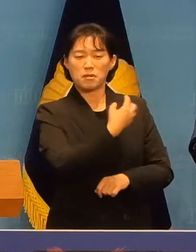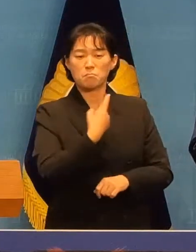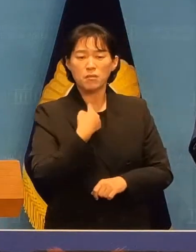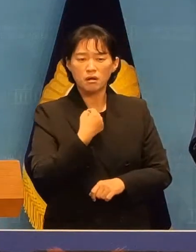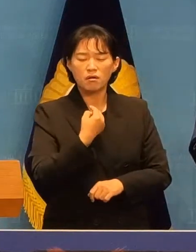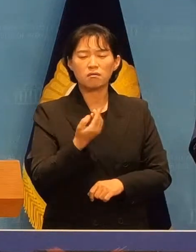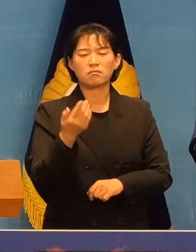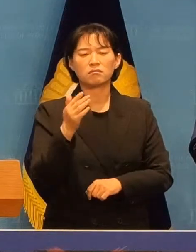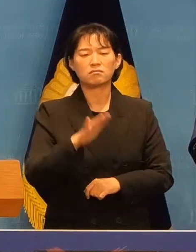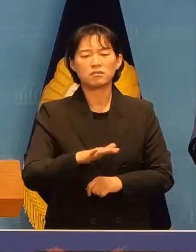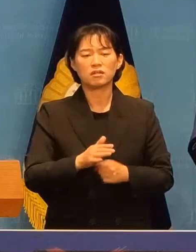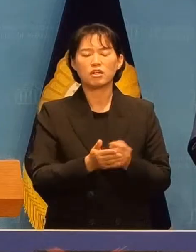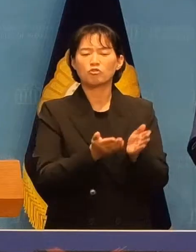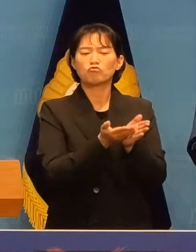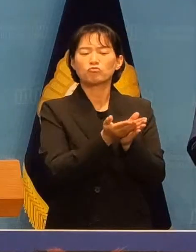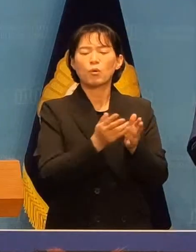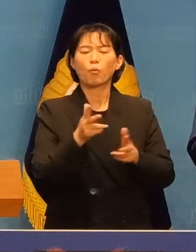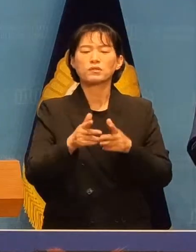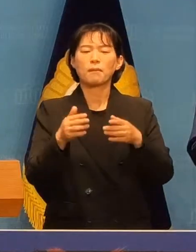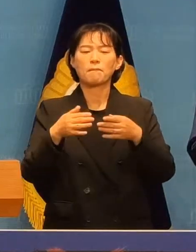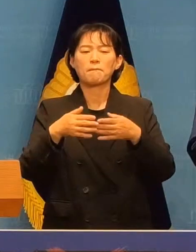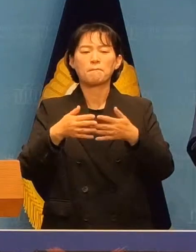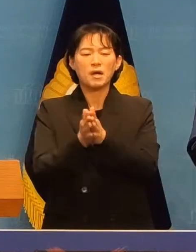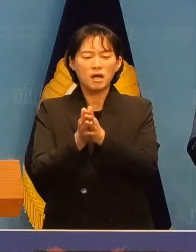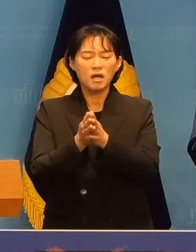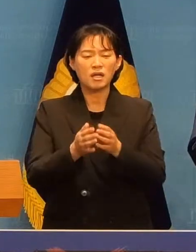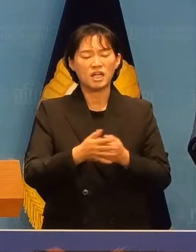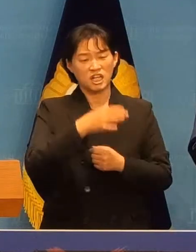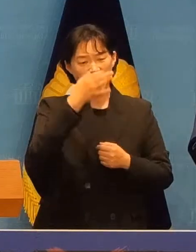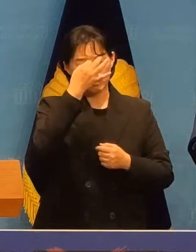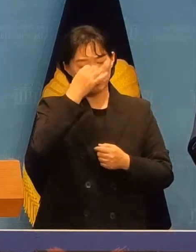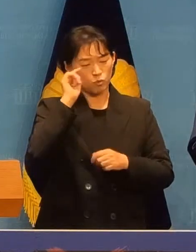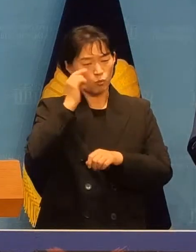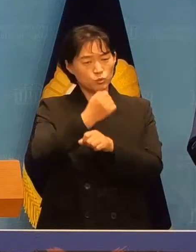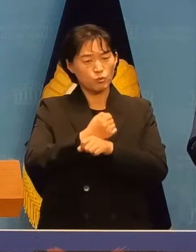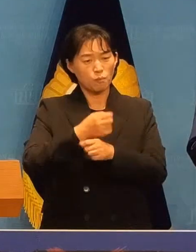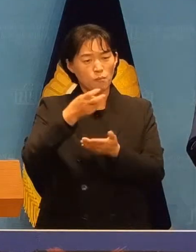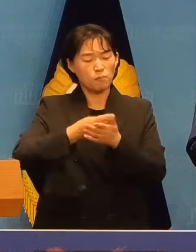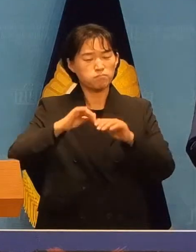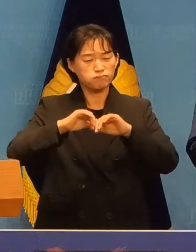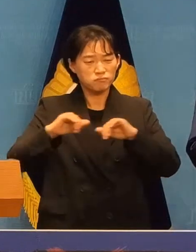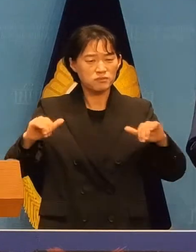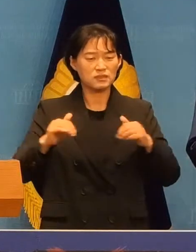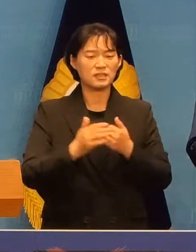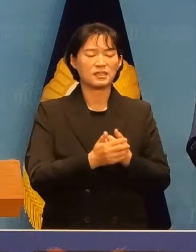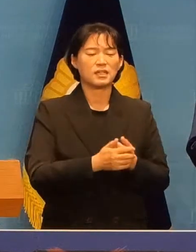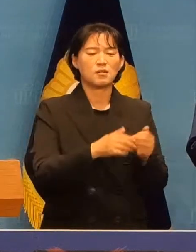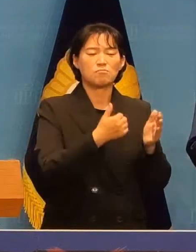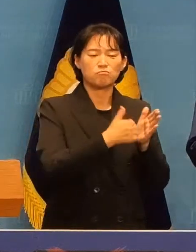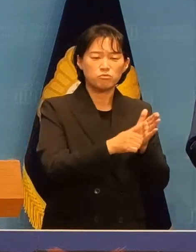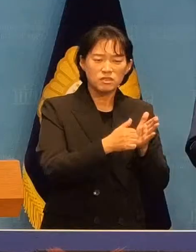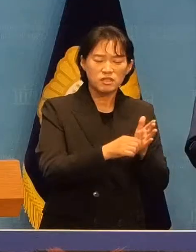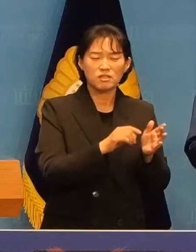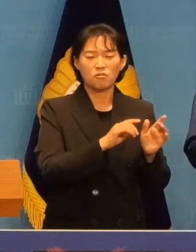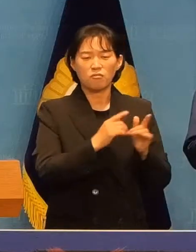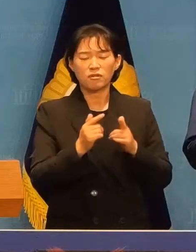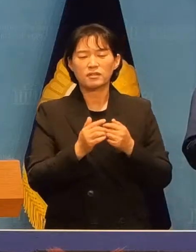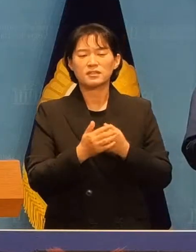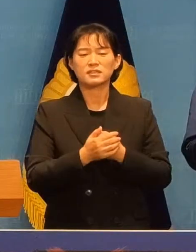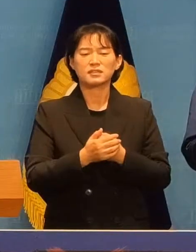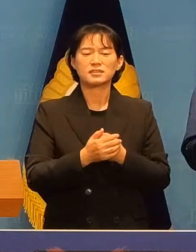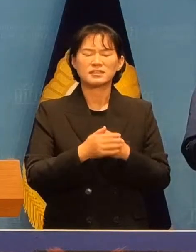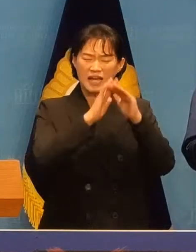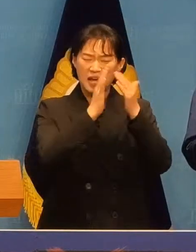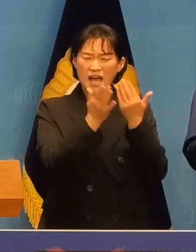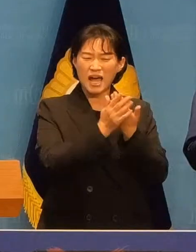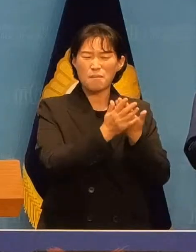앞세웠지만 군산공장 폐쇄, 기술연구소 법인 분리, 물류조직 폐쇄, 부평 2공장 폐쇄,